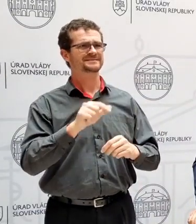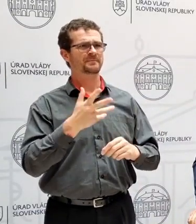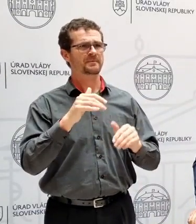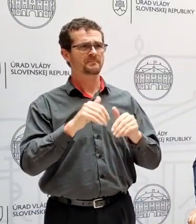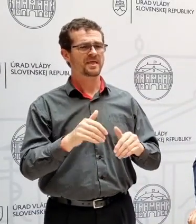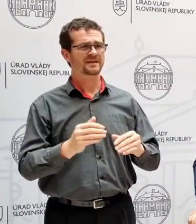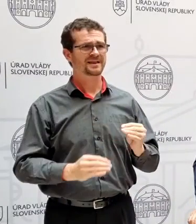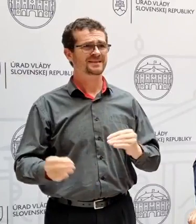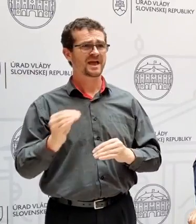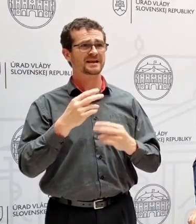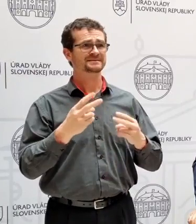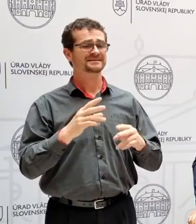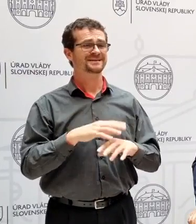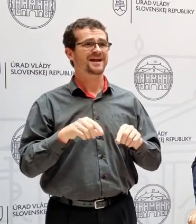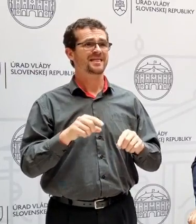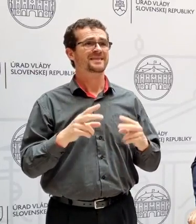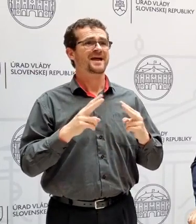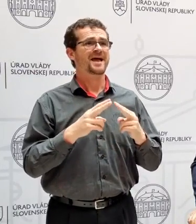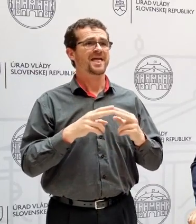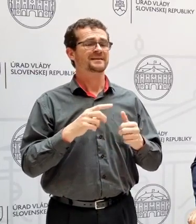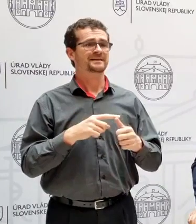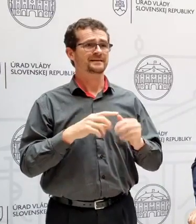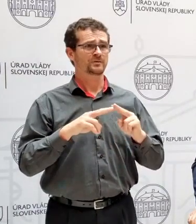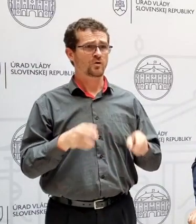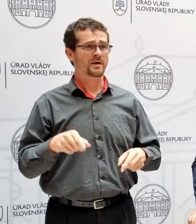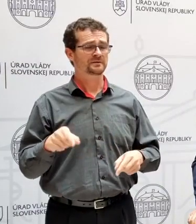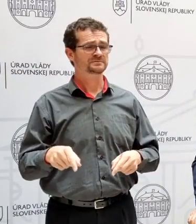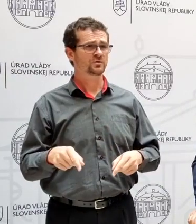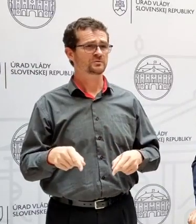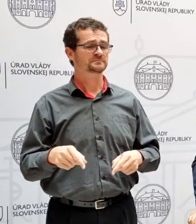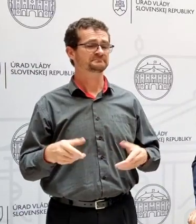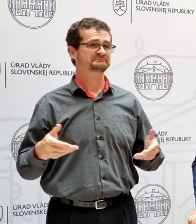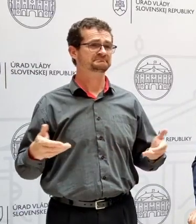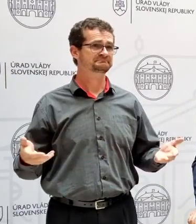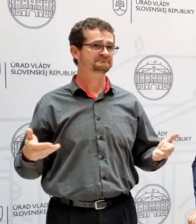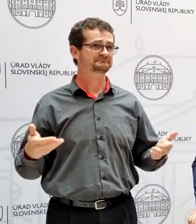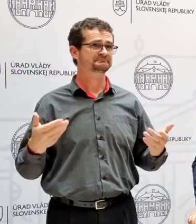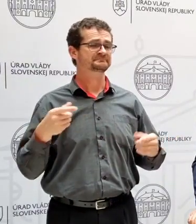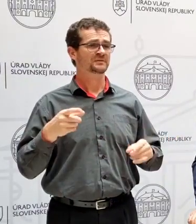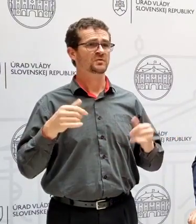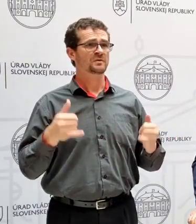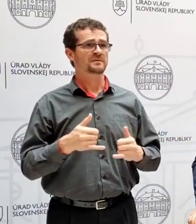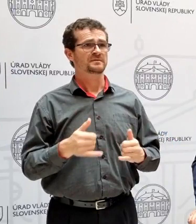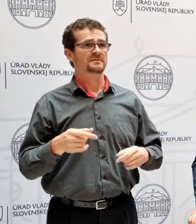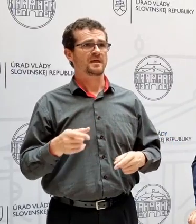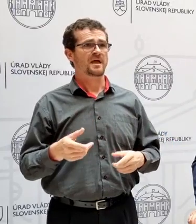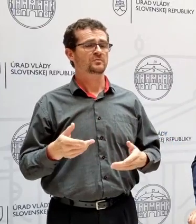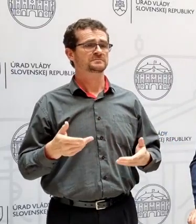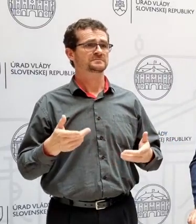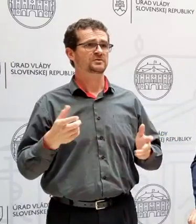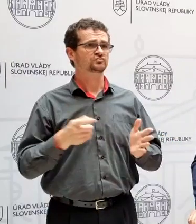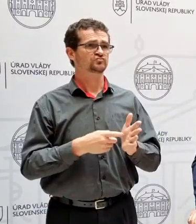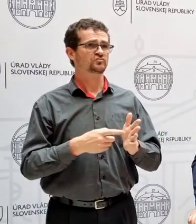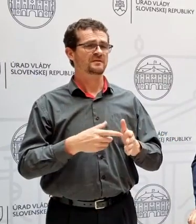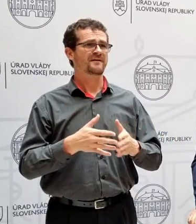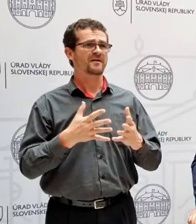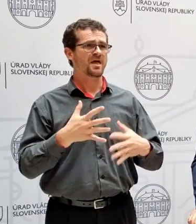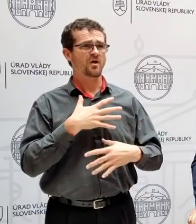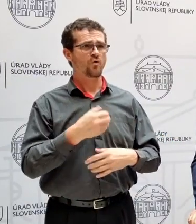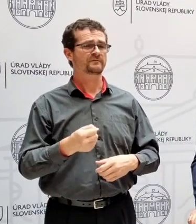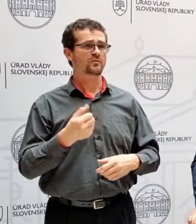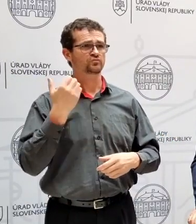miliardy nárast cien len elektriny pre domácnosti, tak to naozaj vyžaduje veľkú odvahu